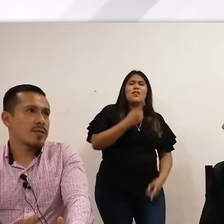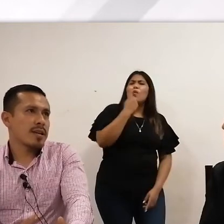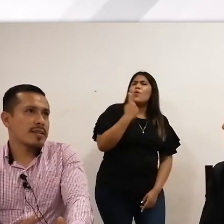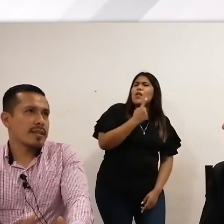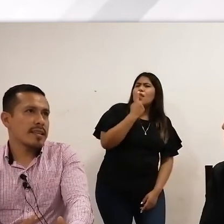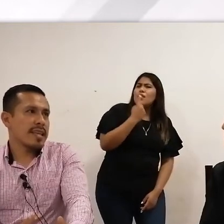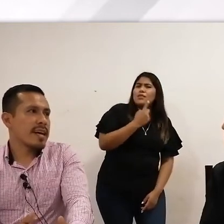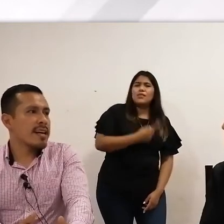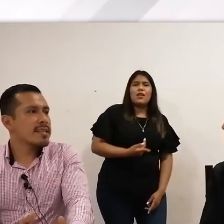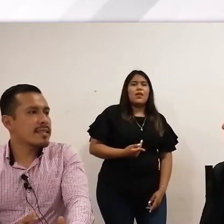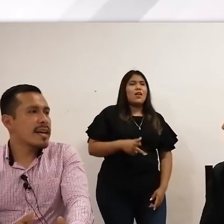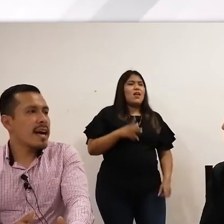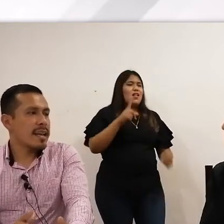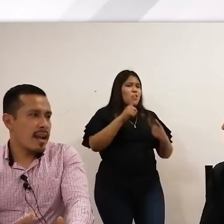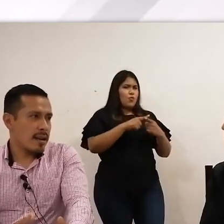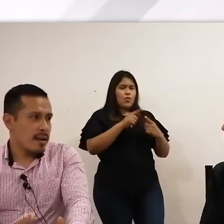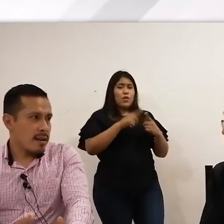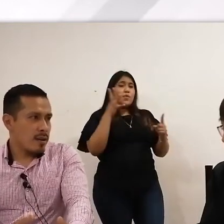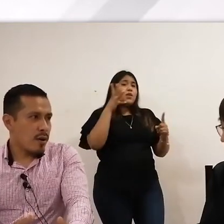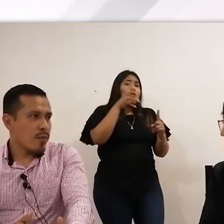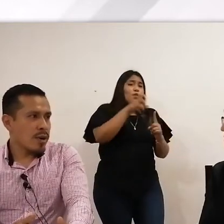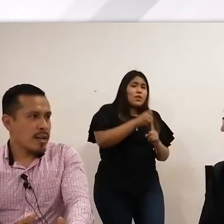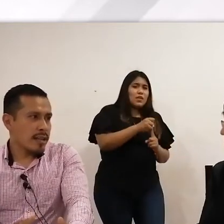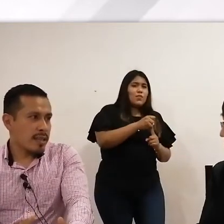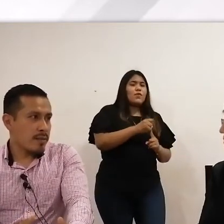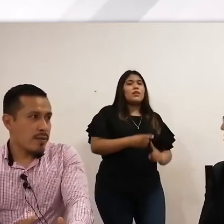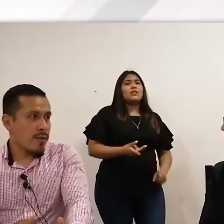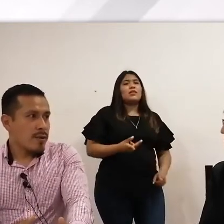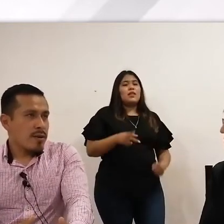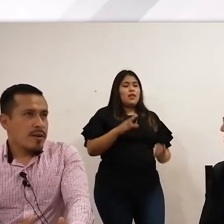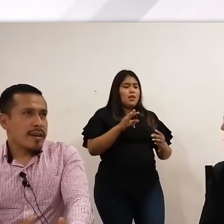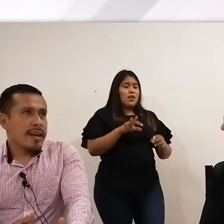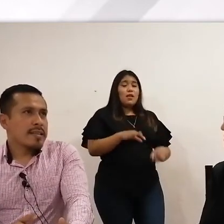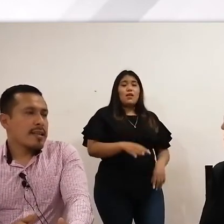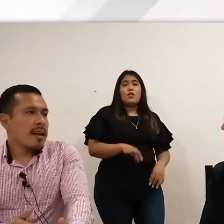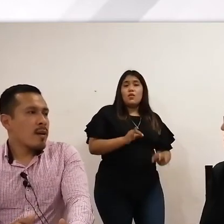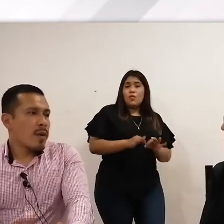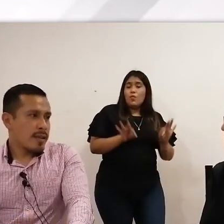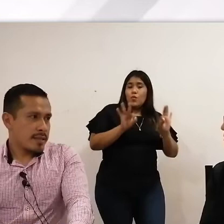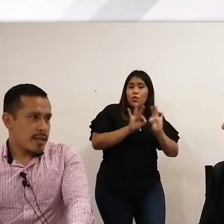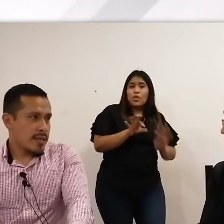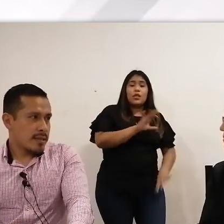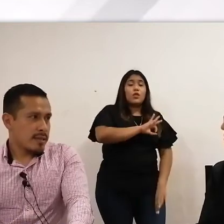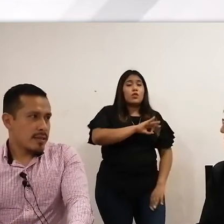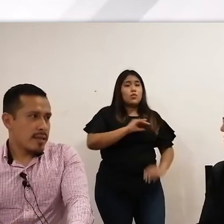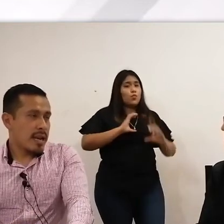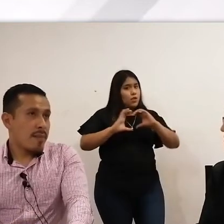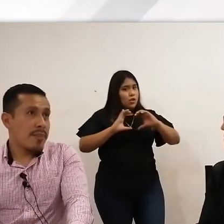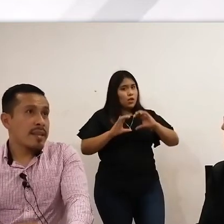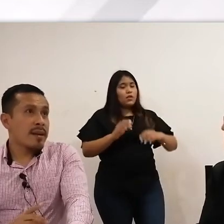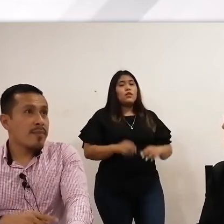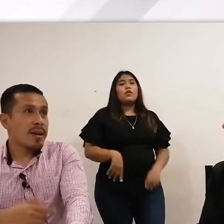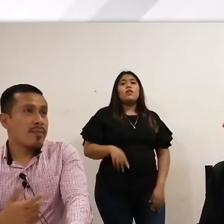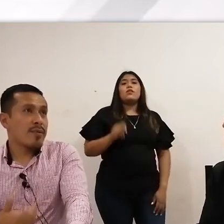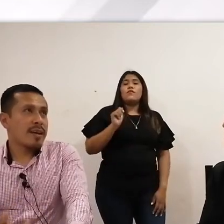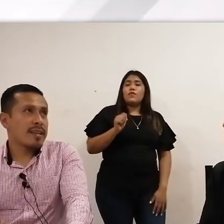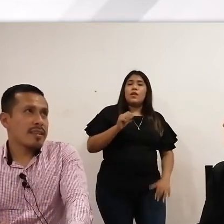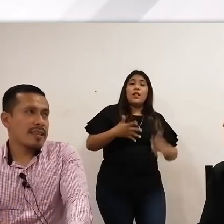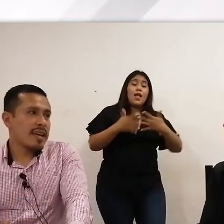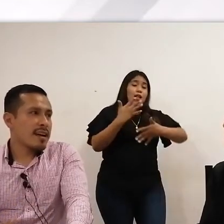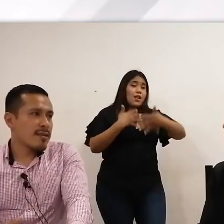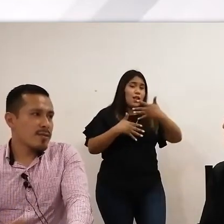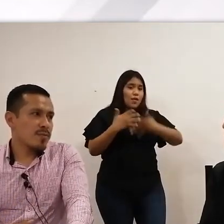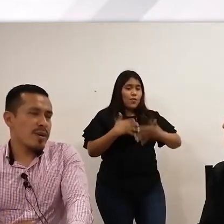se busca es que tengan este canal comunicativo que es la lengua de señas, que la aprendan para